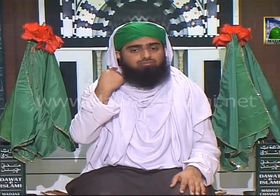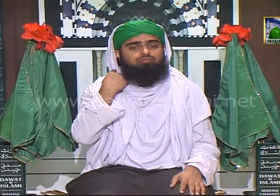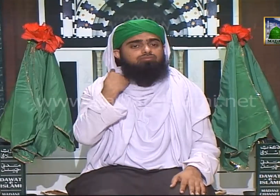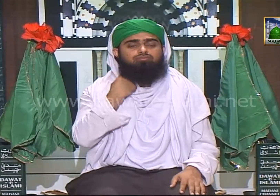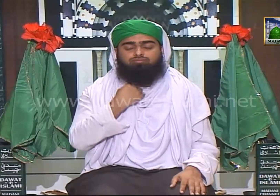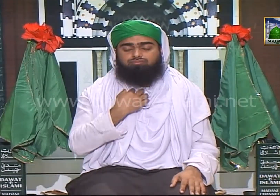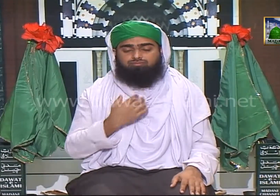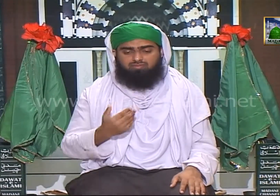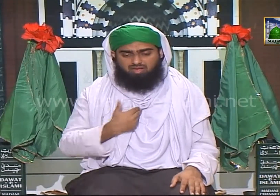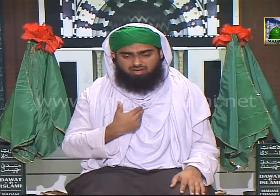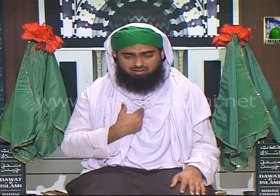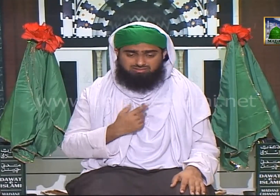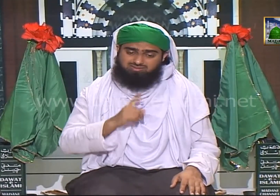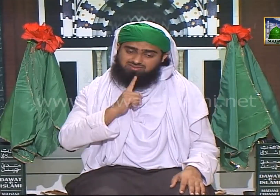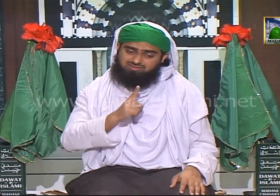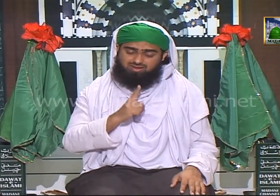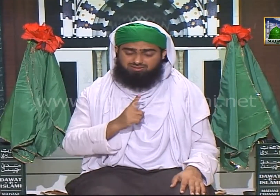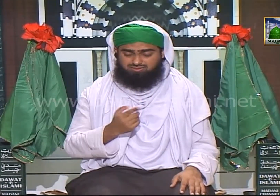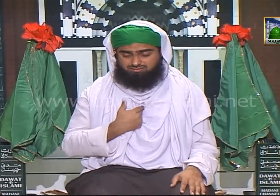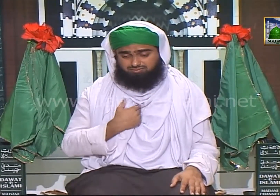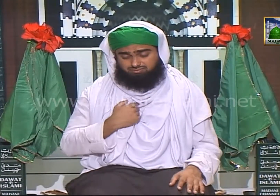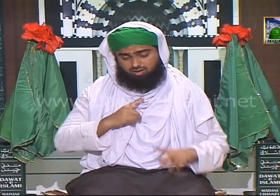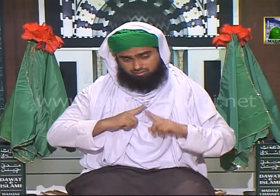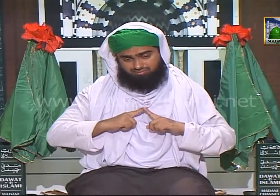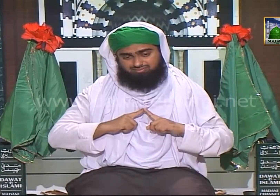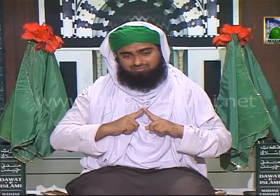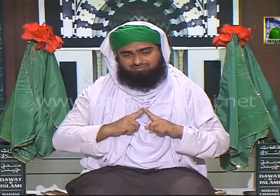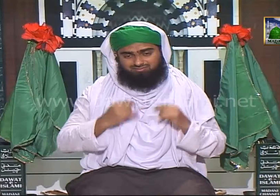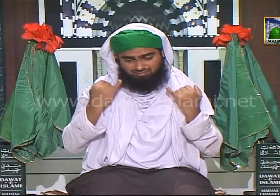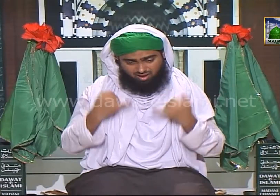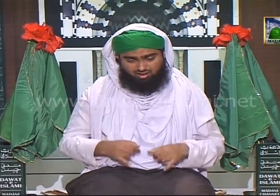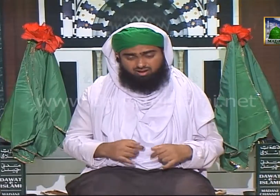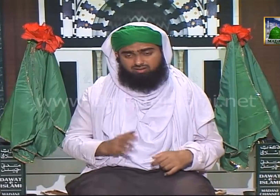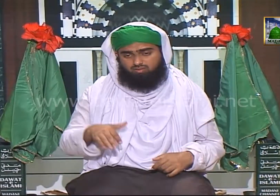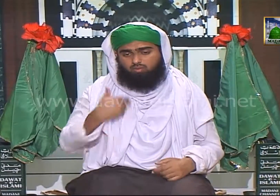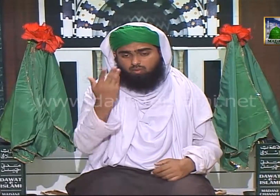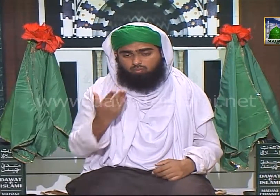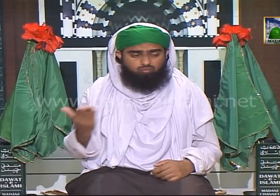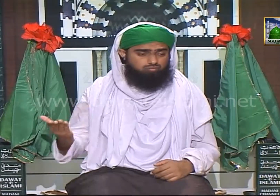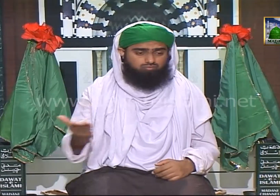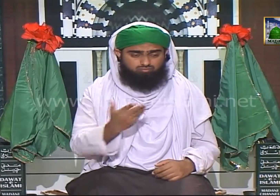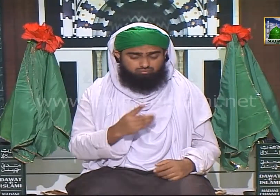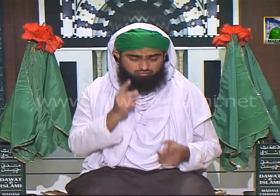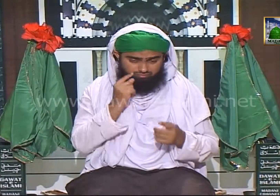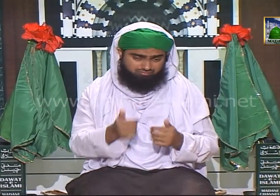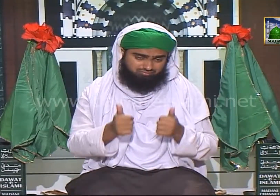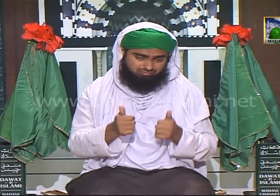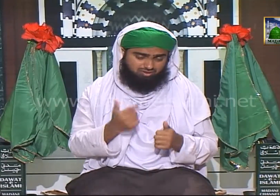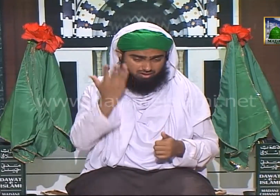खराब, और हकीकत भी यही है कि हर एक अपने आप को गुनाहगार ही समझे। मजहबी आदमी तो उसमें अना कैसे नहीं पता। अब मैं आ गया, आपने